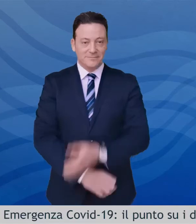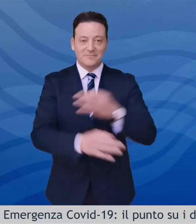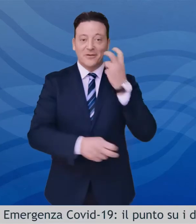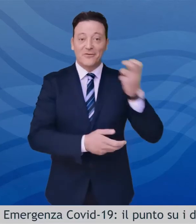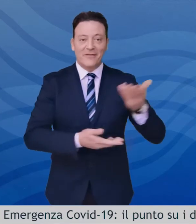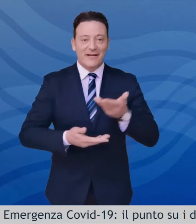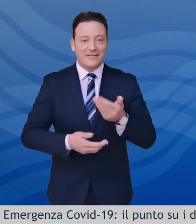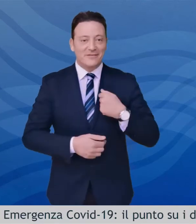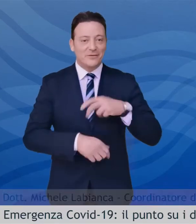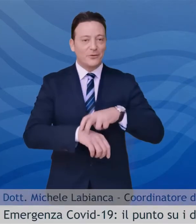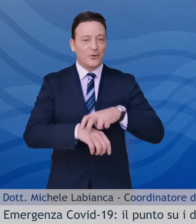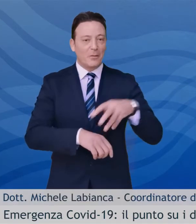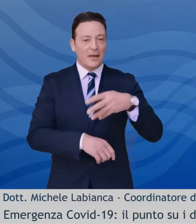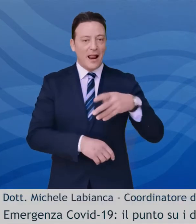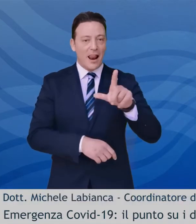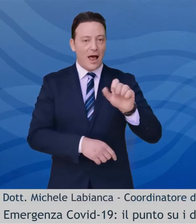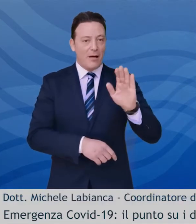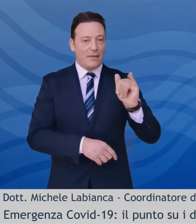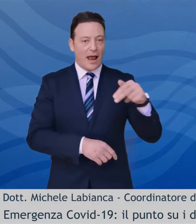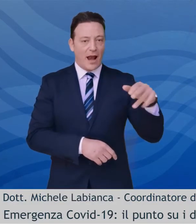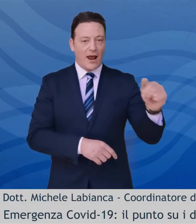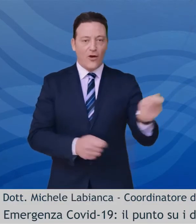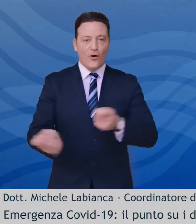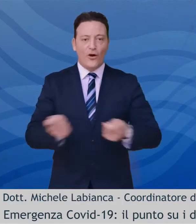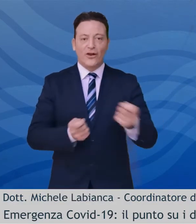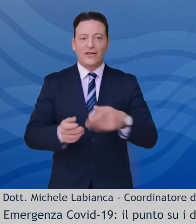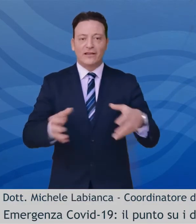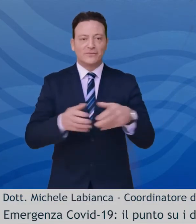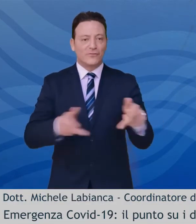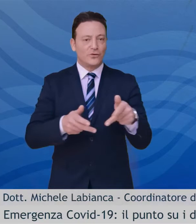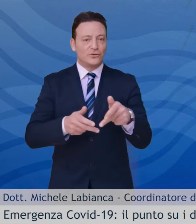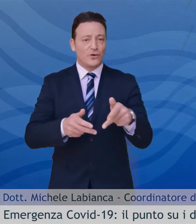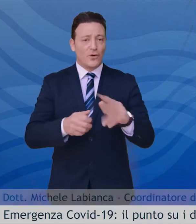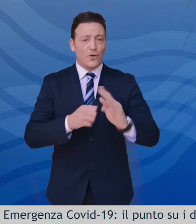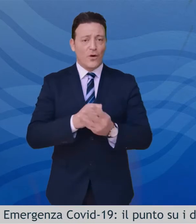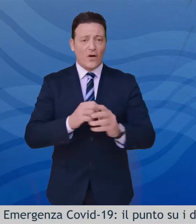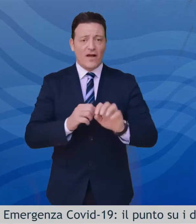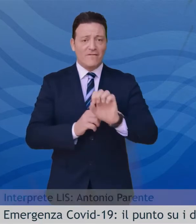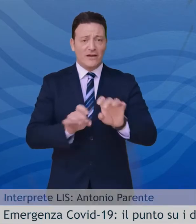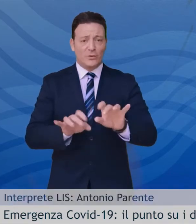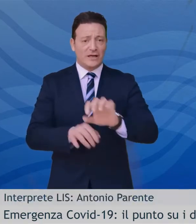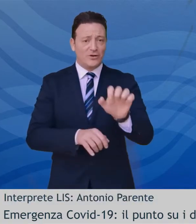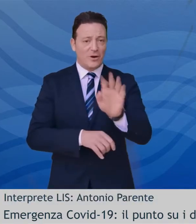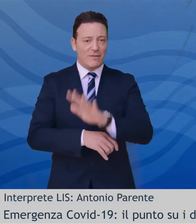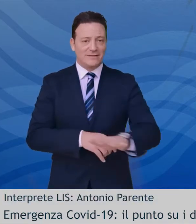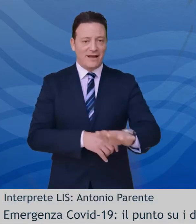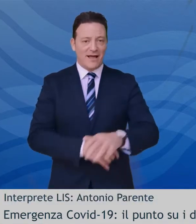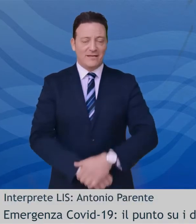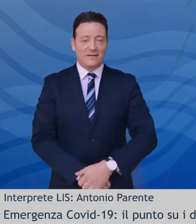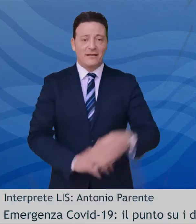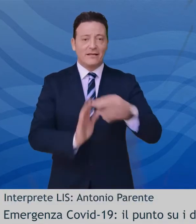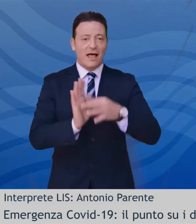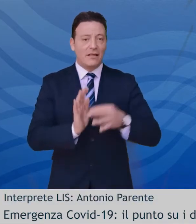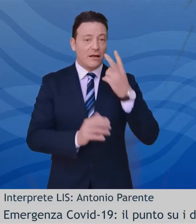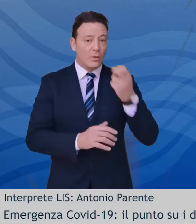Ben trovati, sono il dottor Michele Labbianca, coordinatore della Task Force Coronavirus della Regione Basilicata. I dati